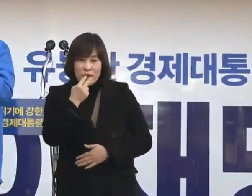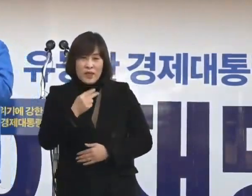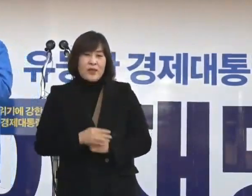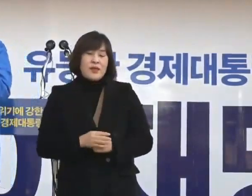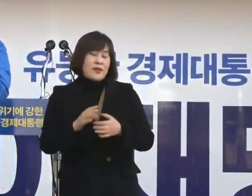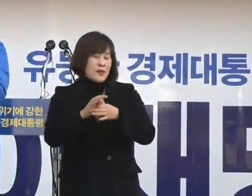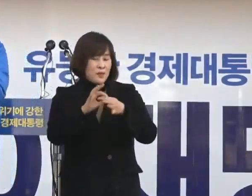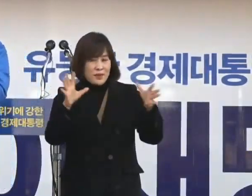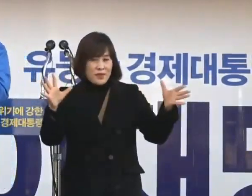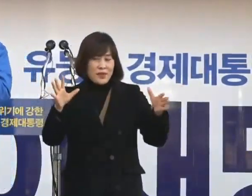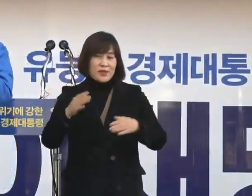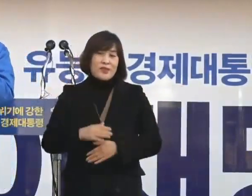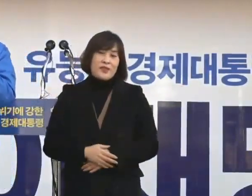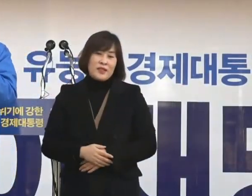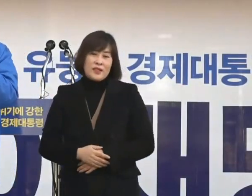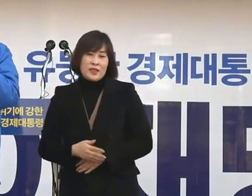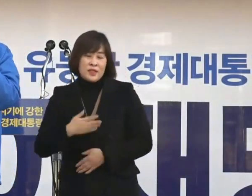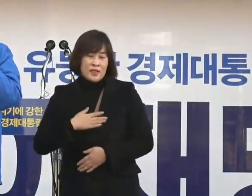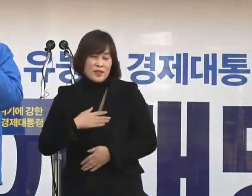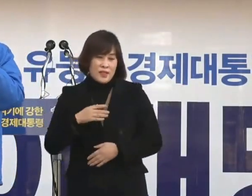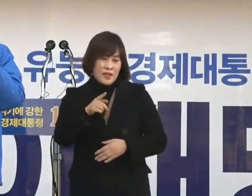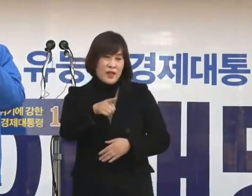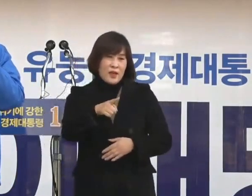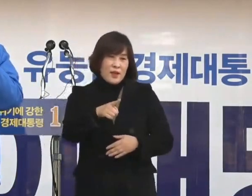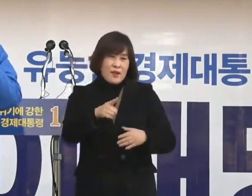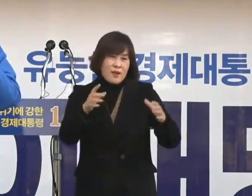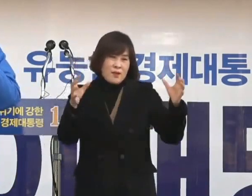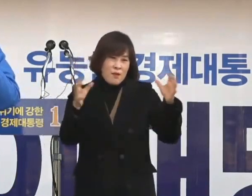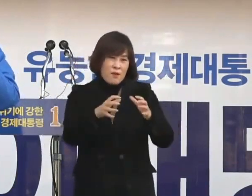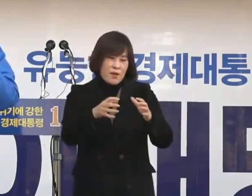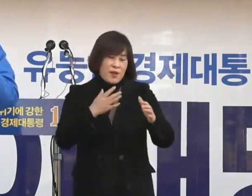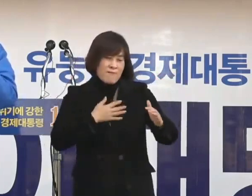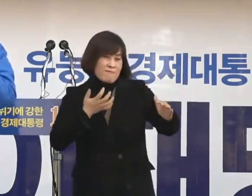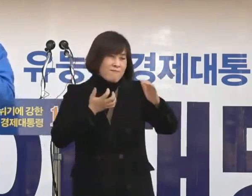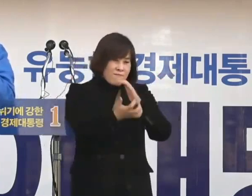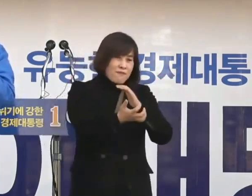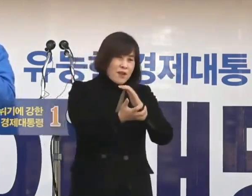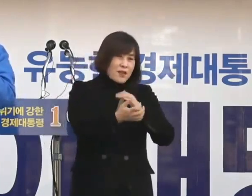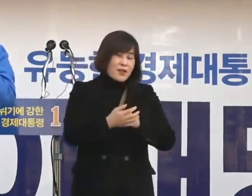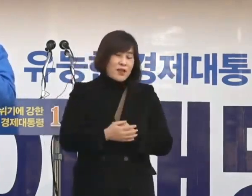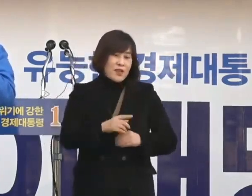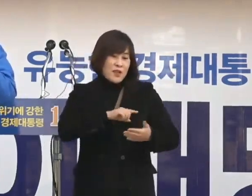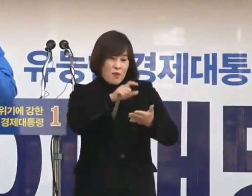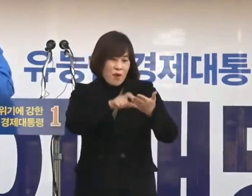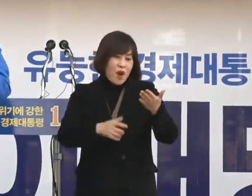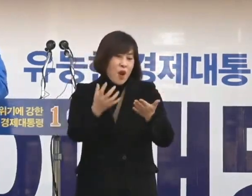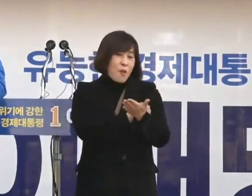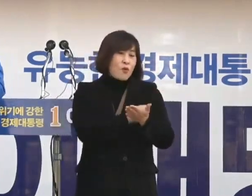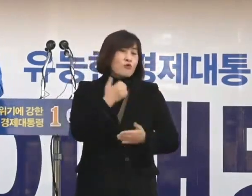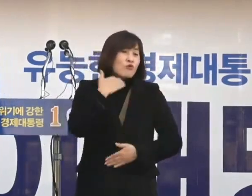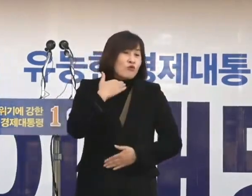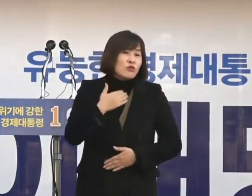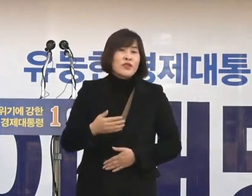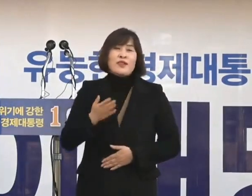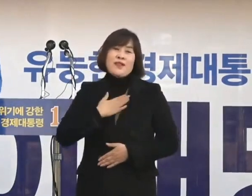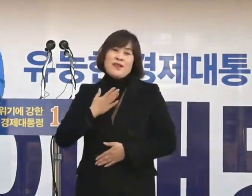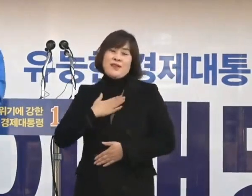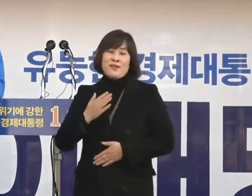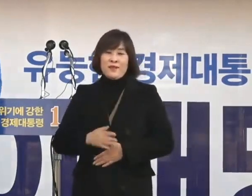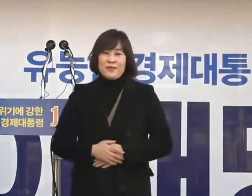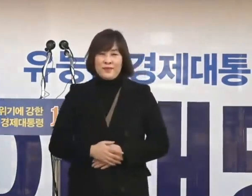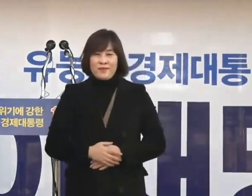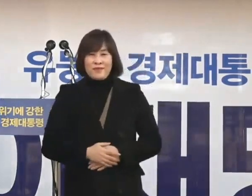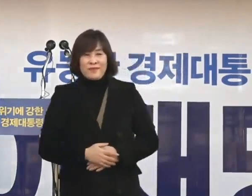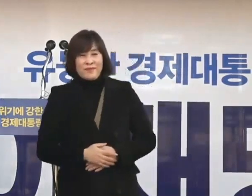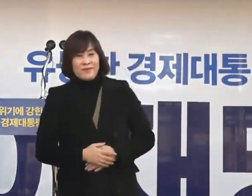무릅쓰고 그 사교 집단의 본거지로 쳐들어가서 명단 확보한 사람 누굽니까?